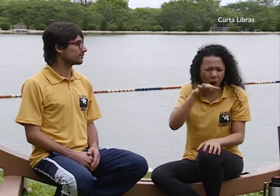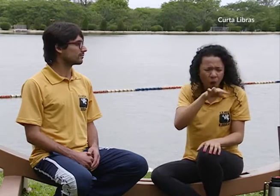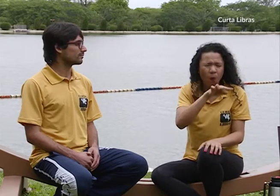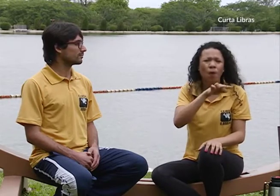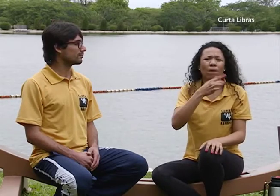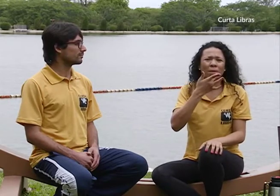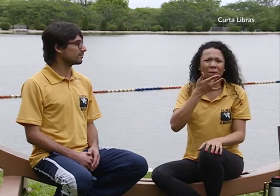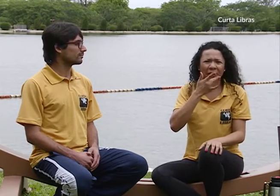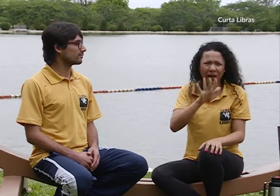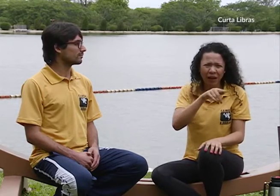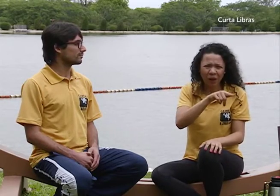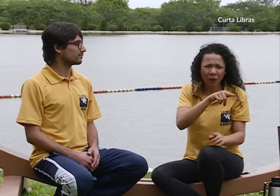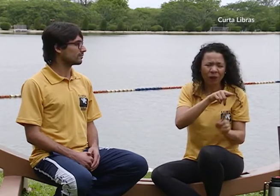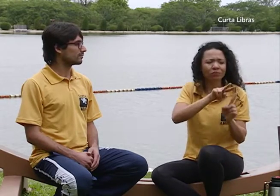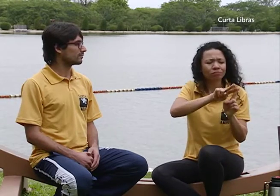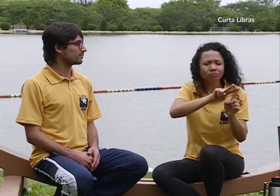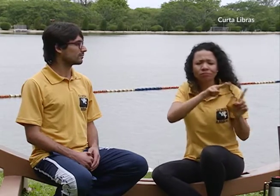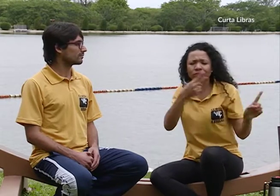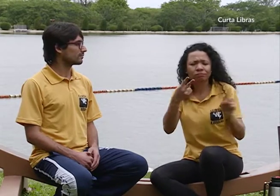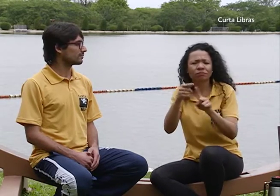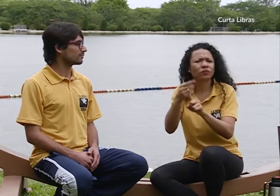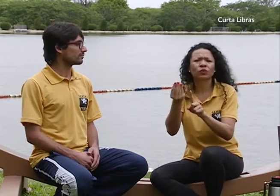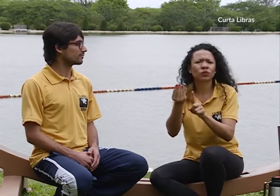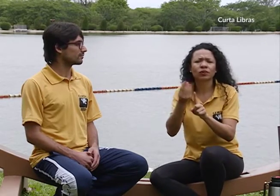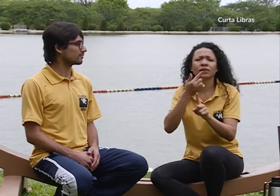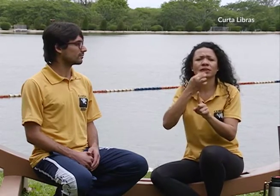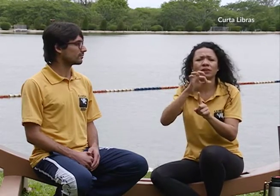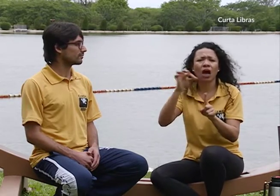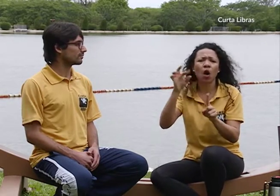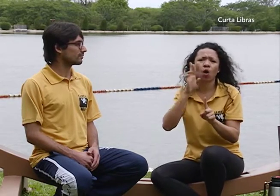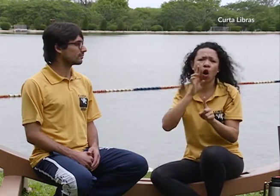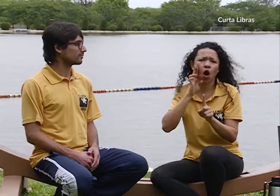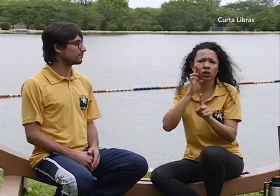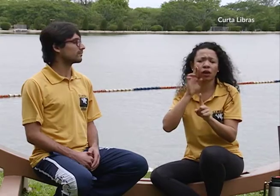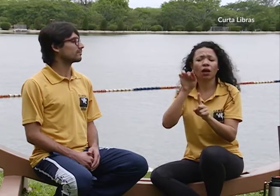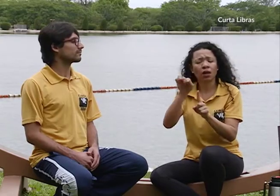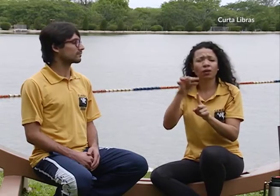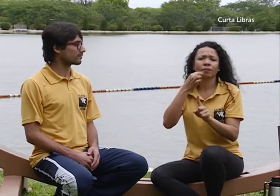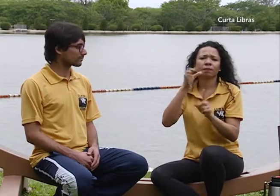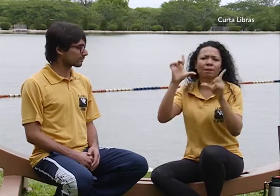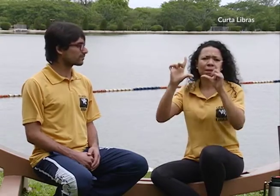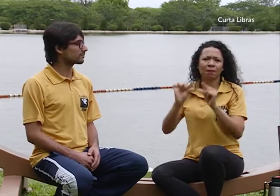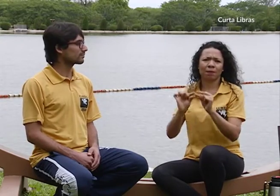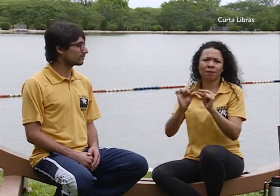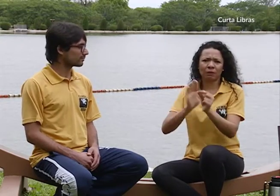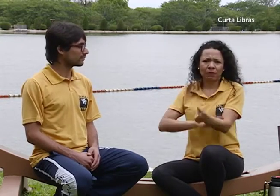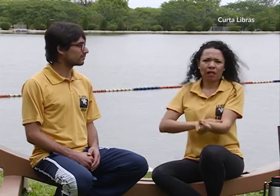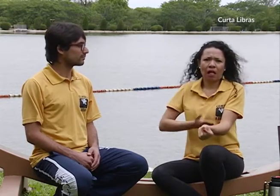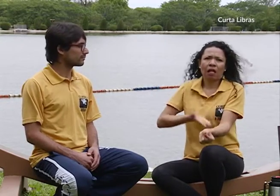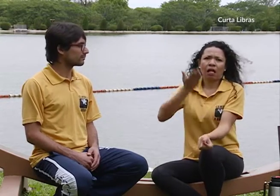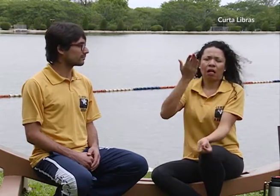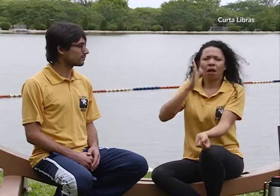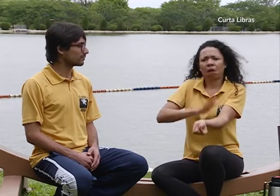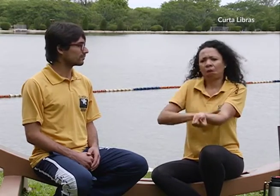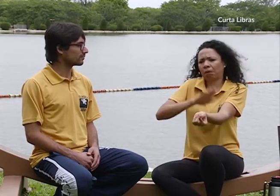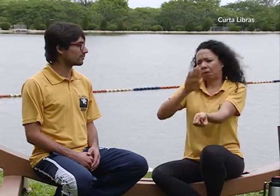marrom e faz bem à saúde, assim como o sal, que você pode substituir o sal branco pelo